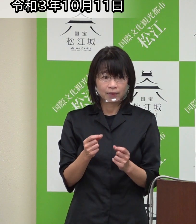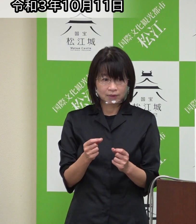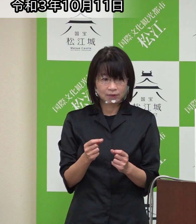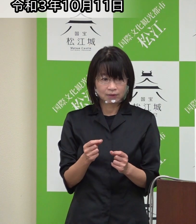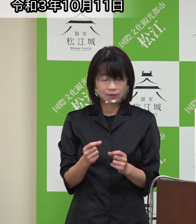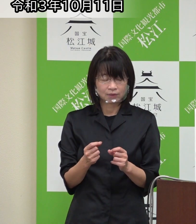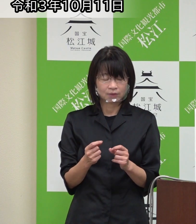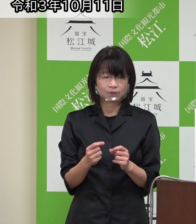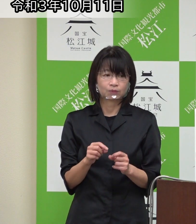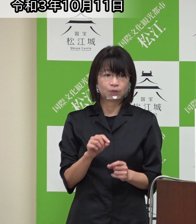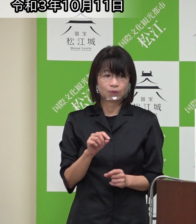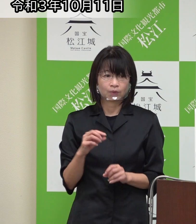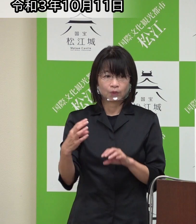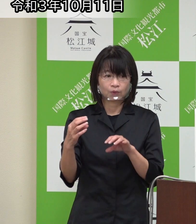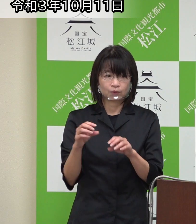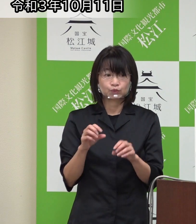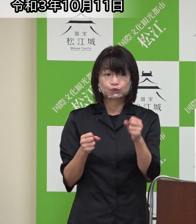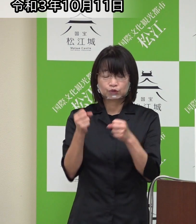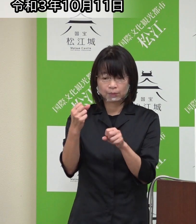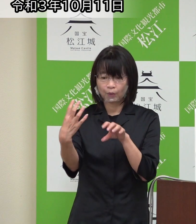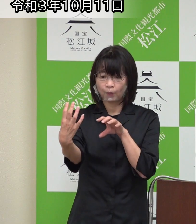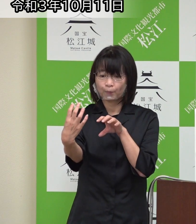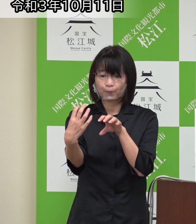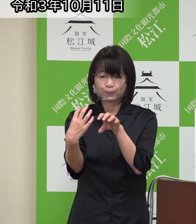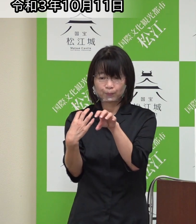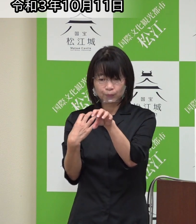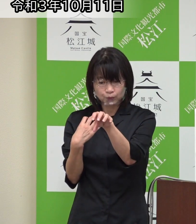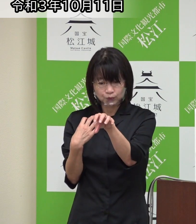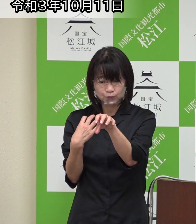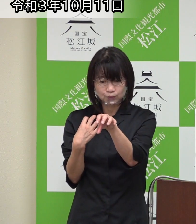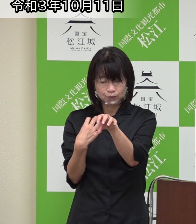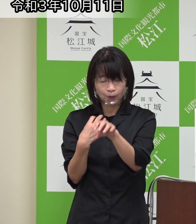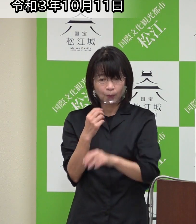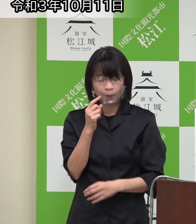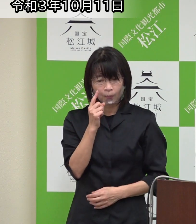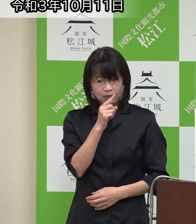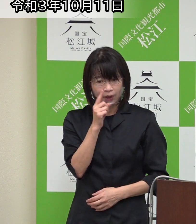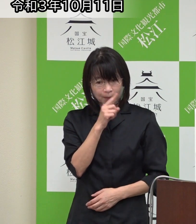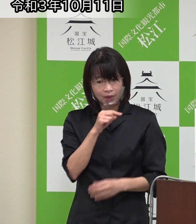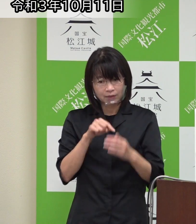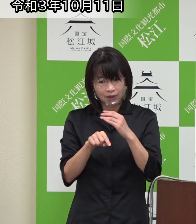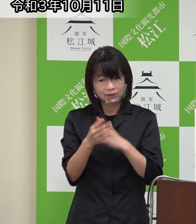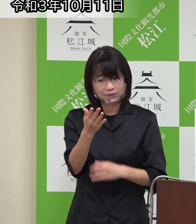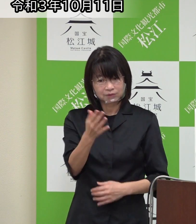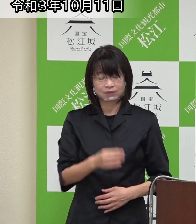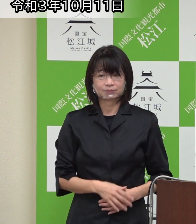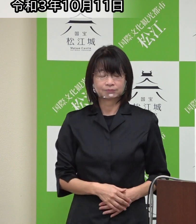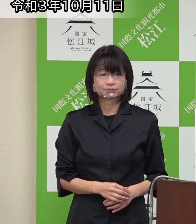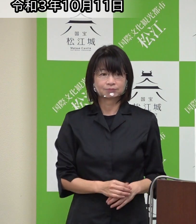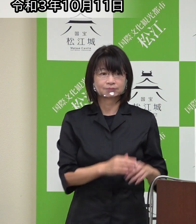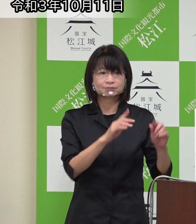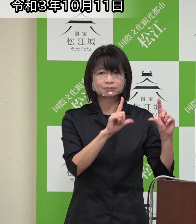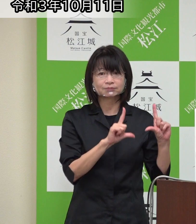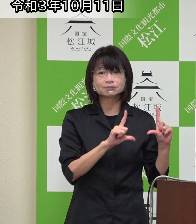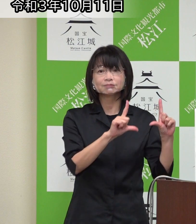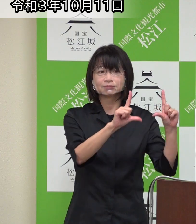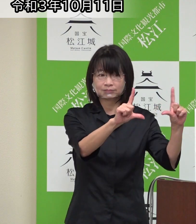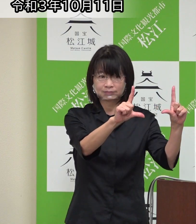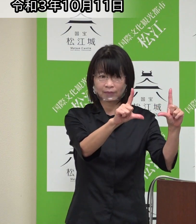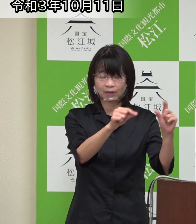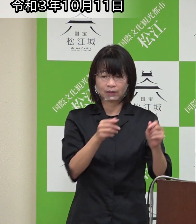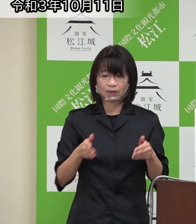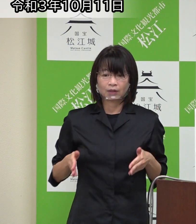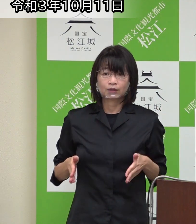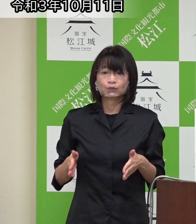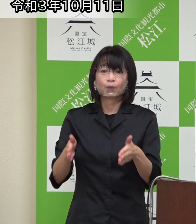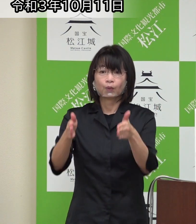か、そういうところも関わってくるんですかね。 ですね、道路の広さについては大きく変えるということを考えていない